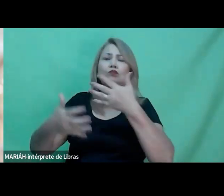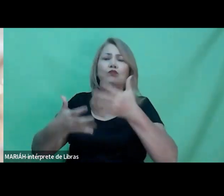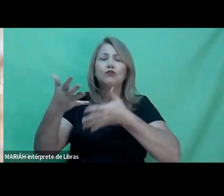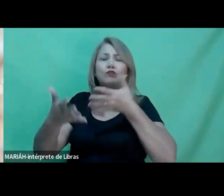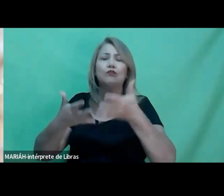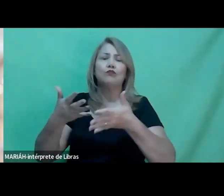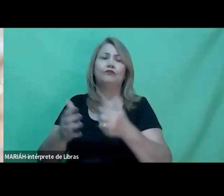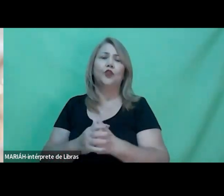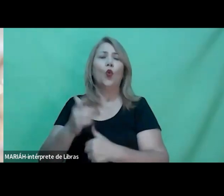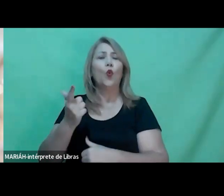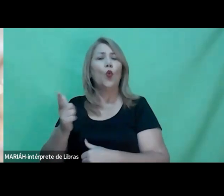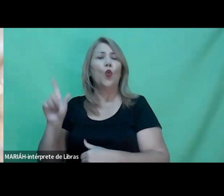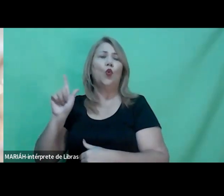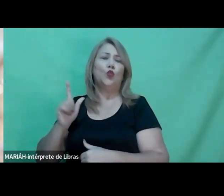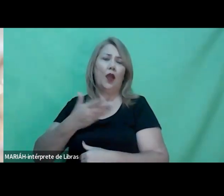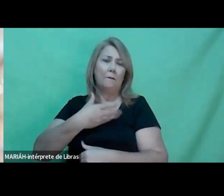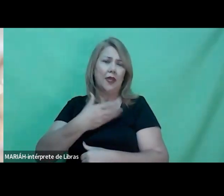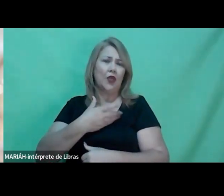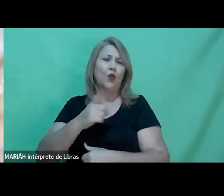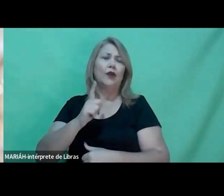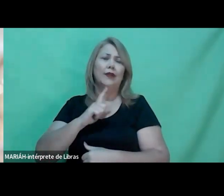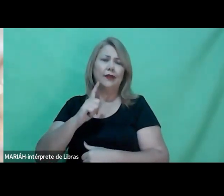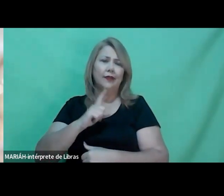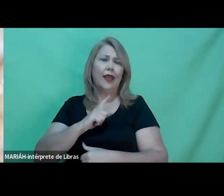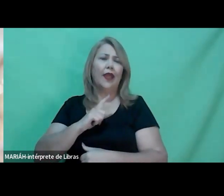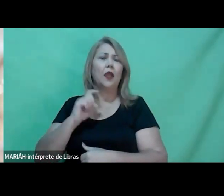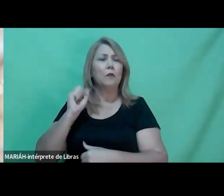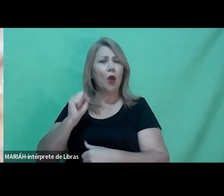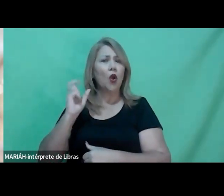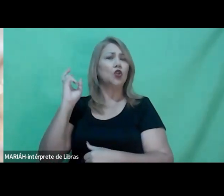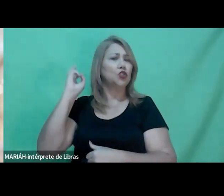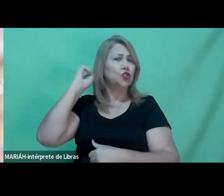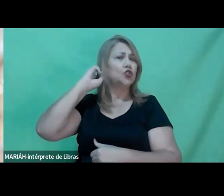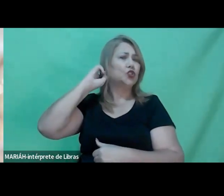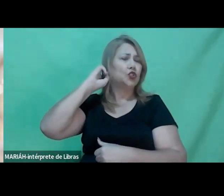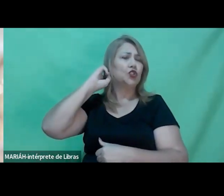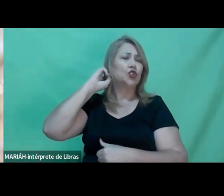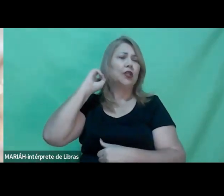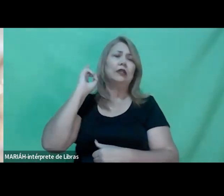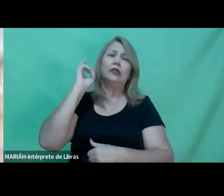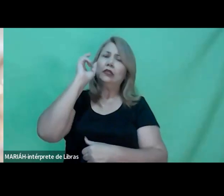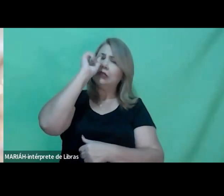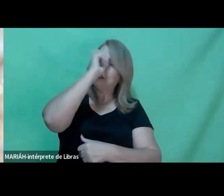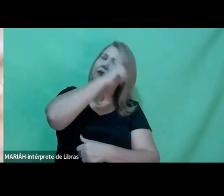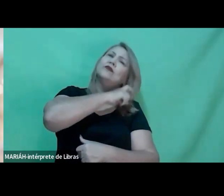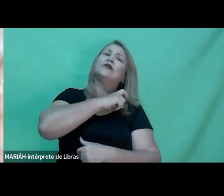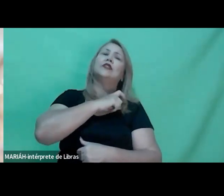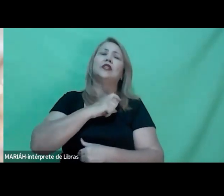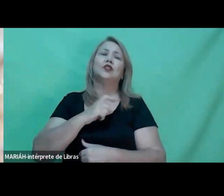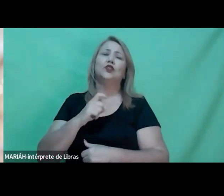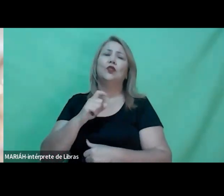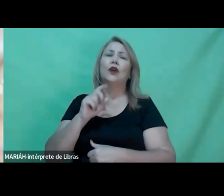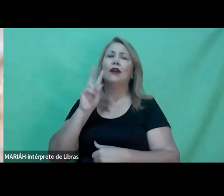Gerardo quien me puede oír gracias a su implante coclear pero que difícilmente puede ver la